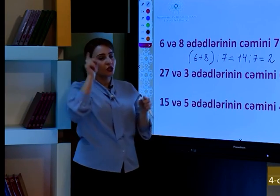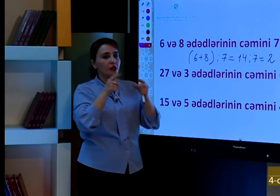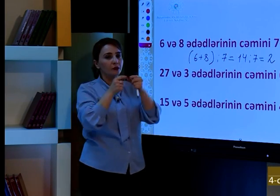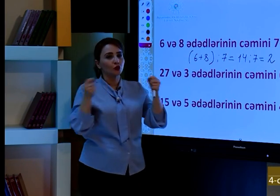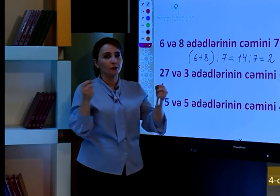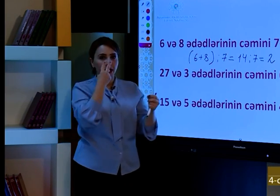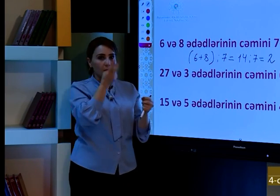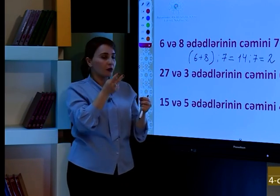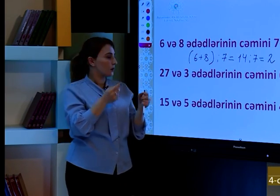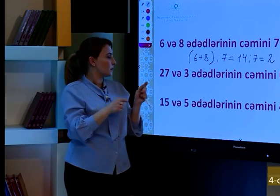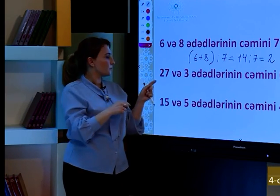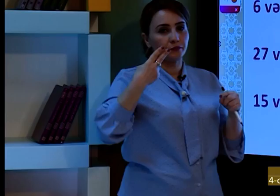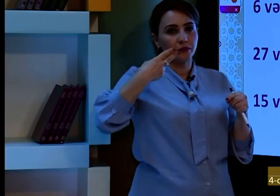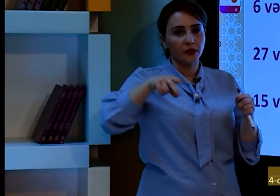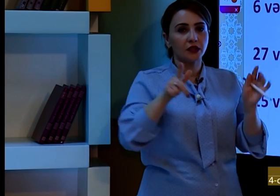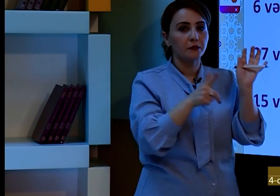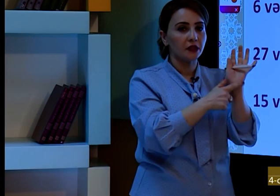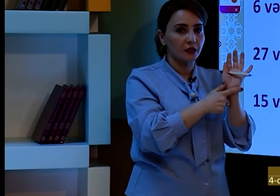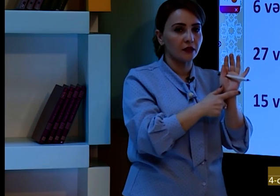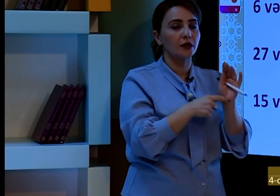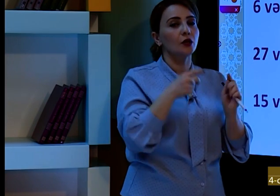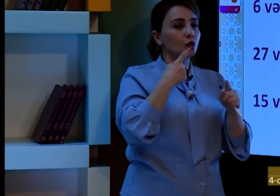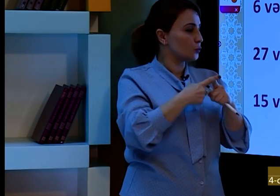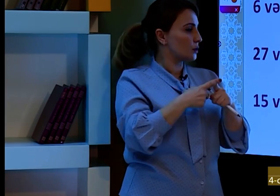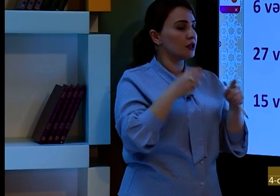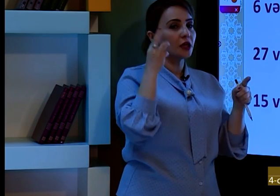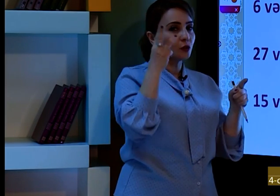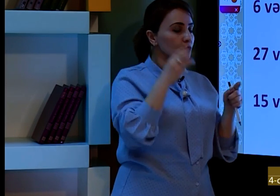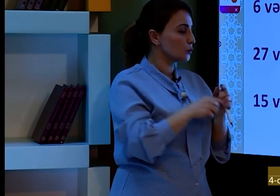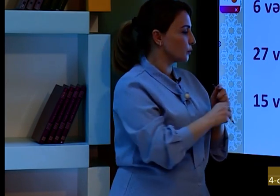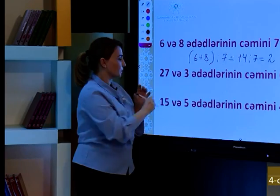Başqa bir cümləyə baxaq. 27 üstəgəl 3.